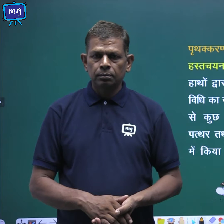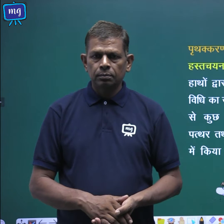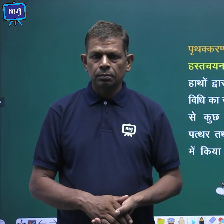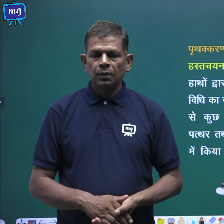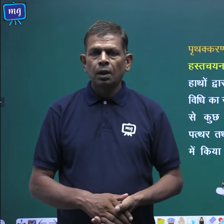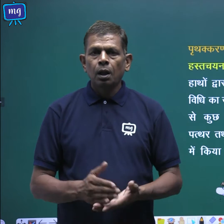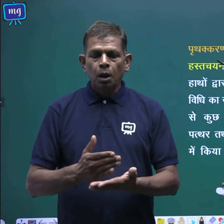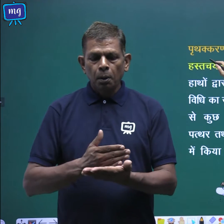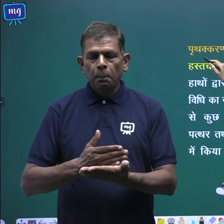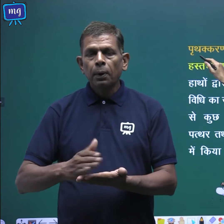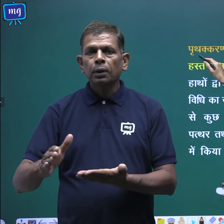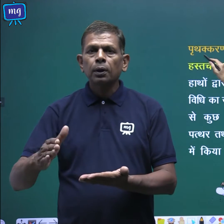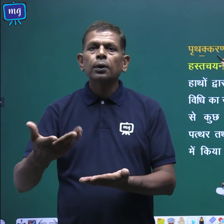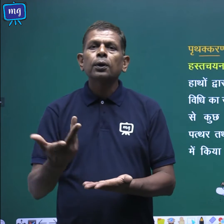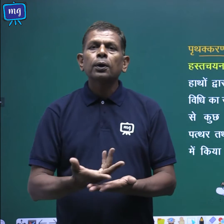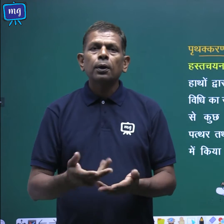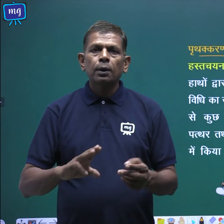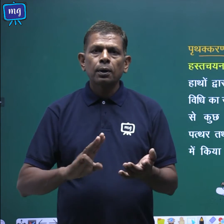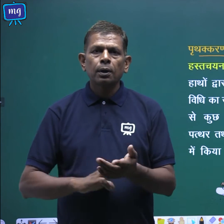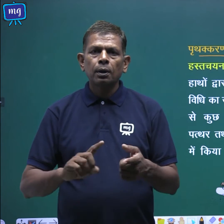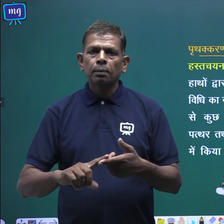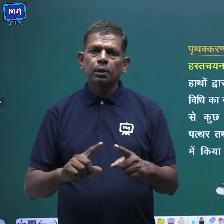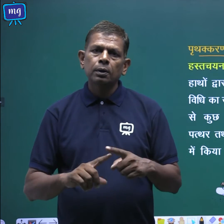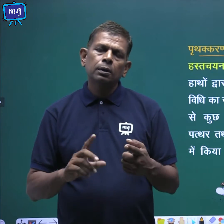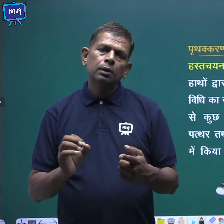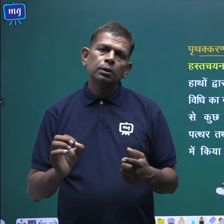पृथक्करण की विधियां।